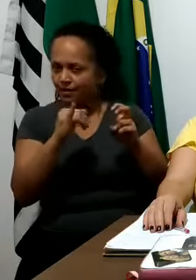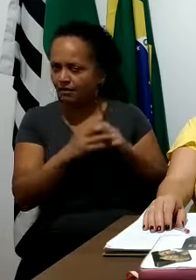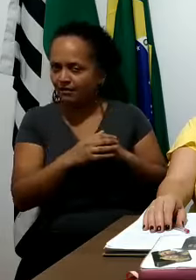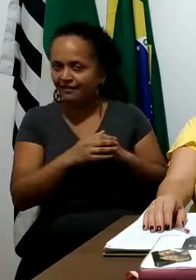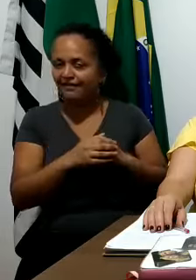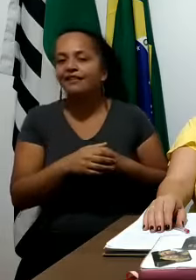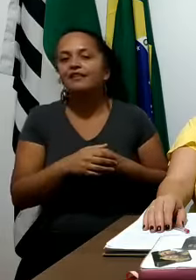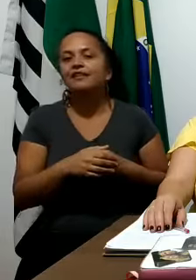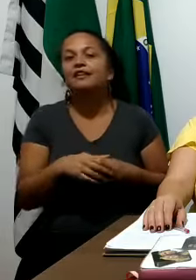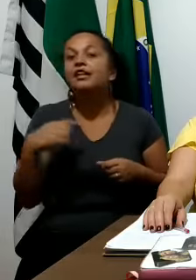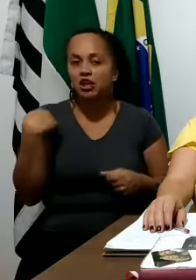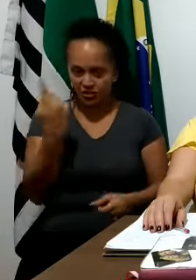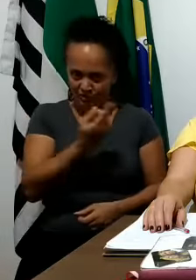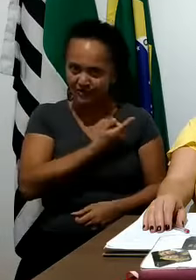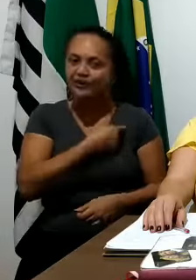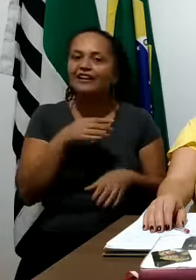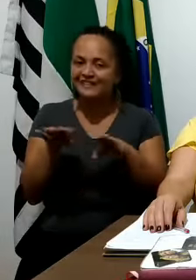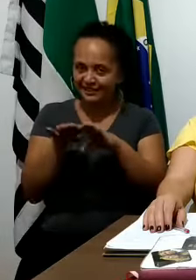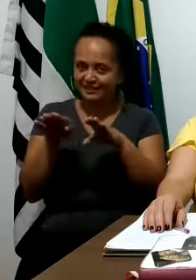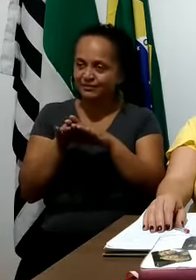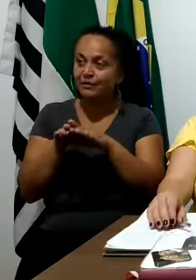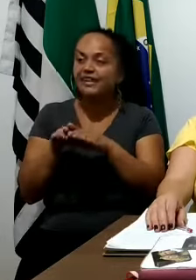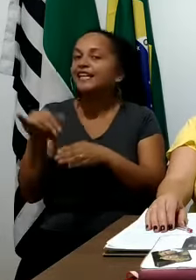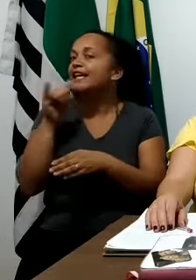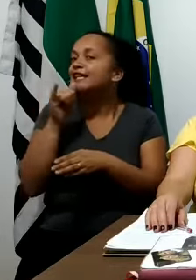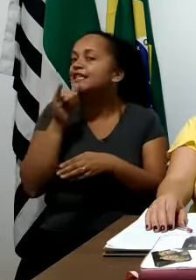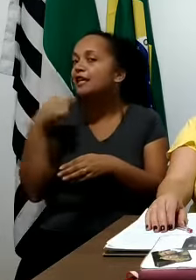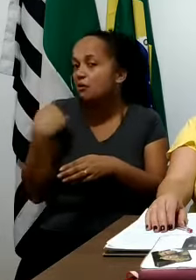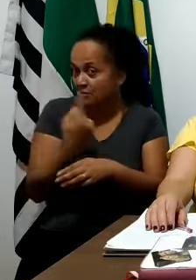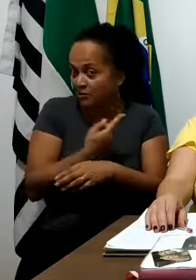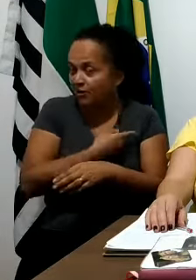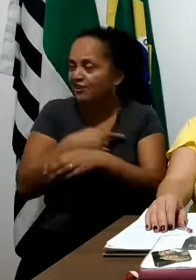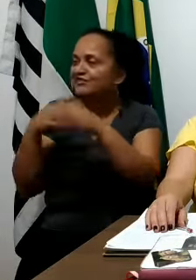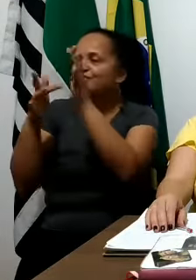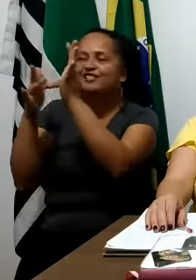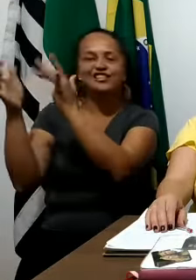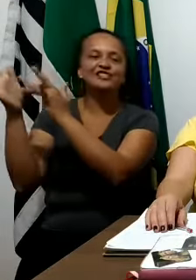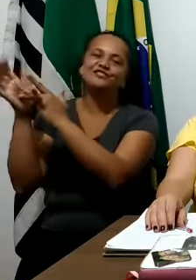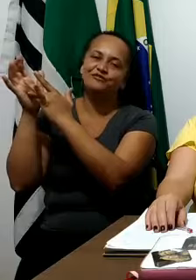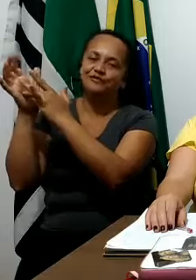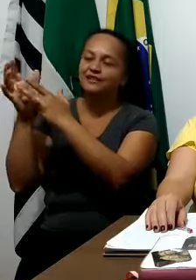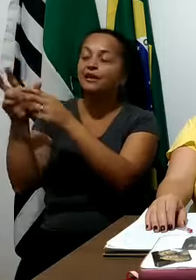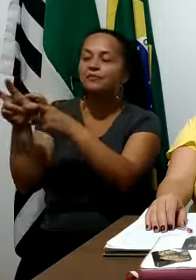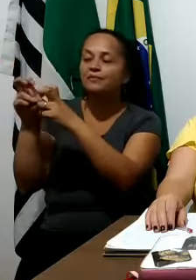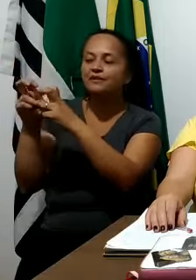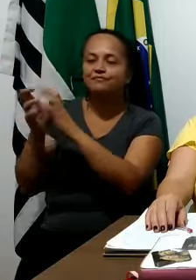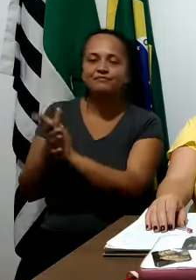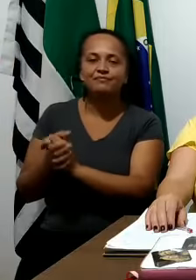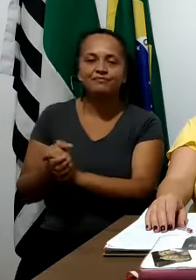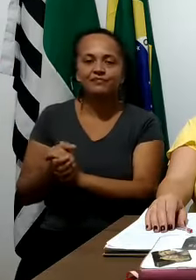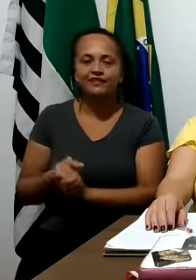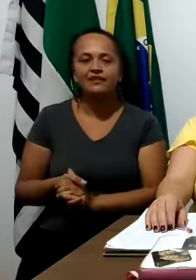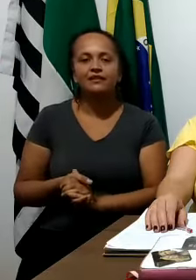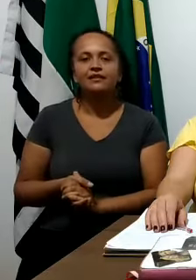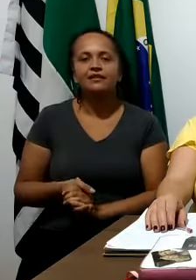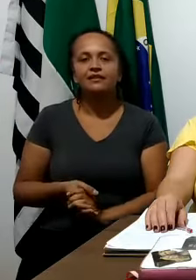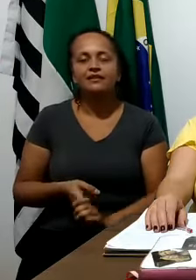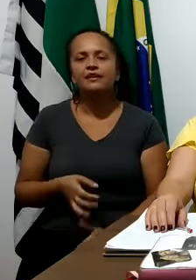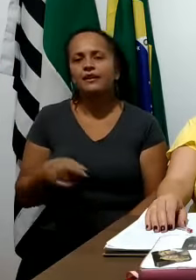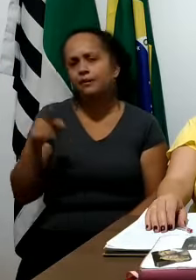nosso exemplo é Jesus, né, na nossa vida. E aí a gente aprende também Onde ele foi parar depois que os irmãos, que